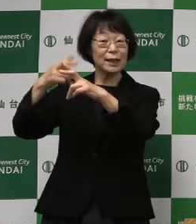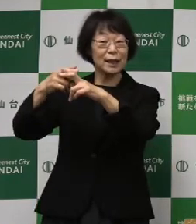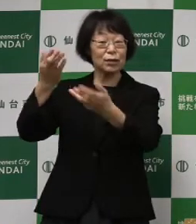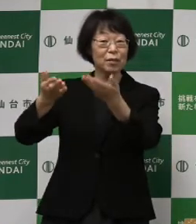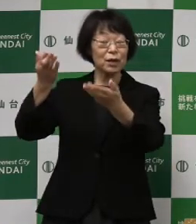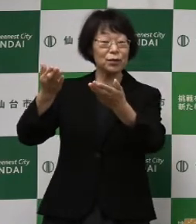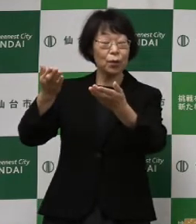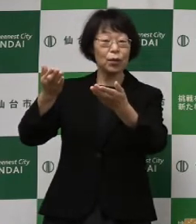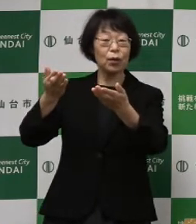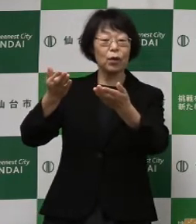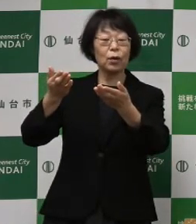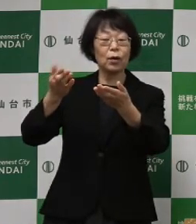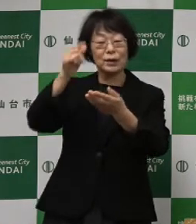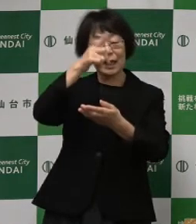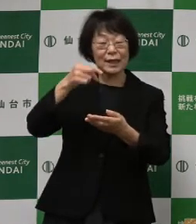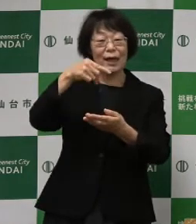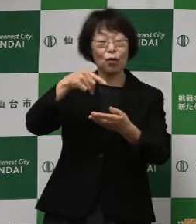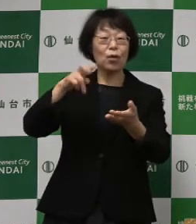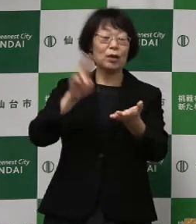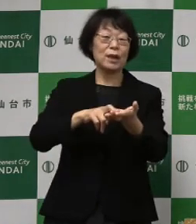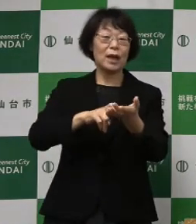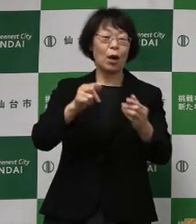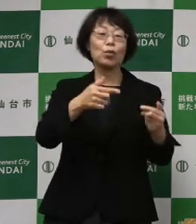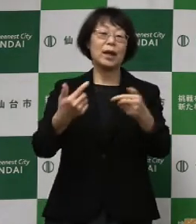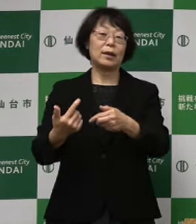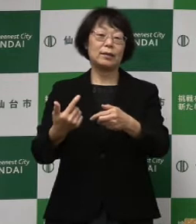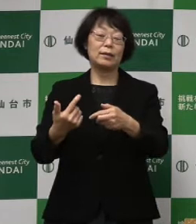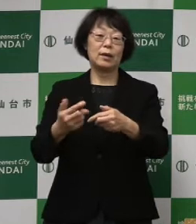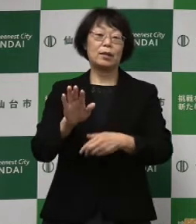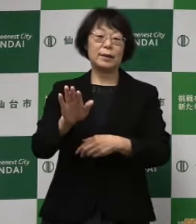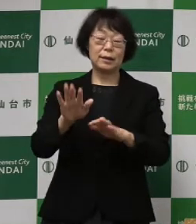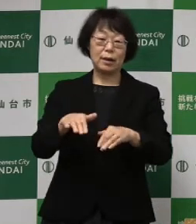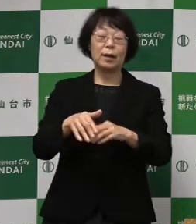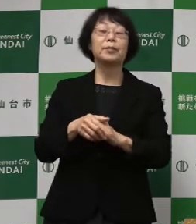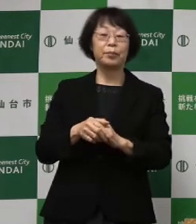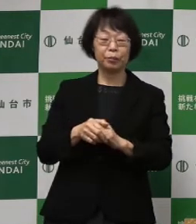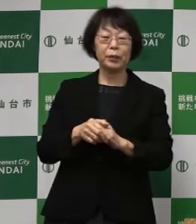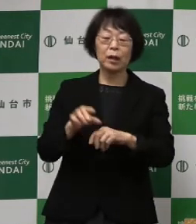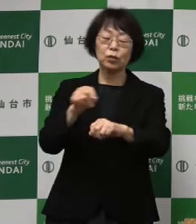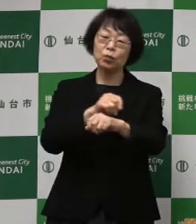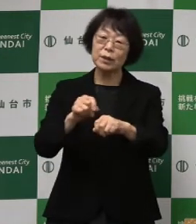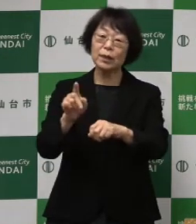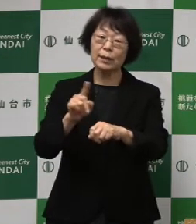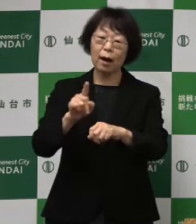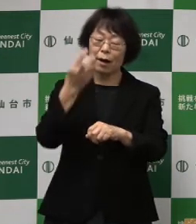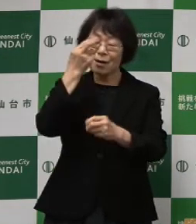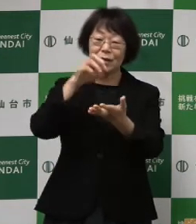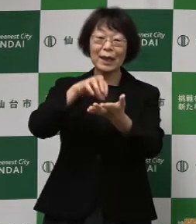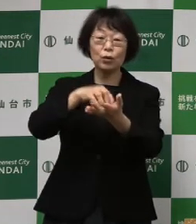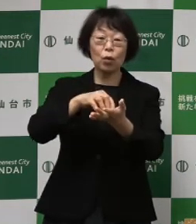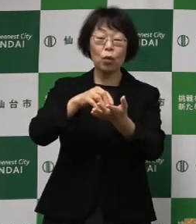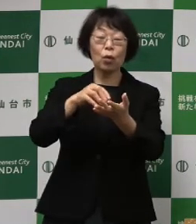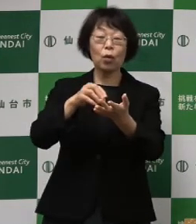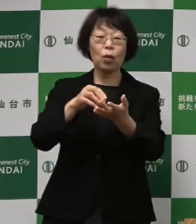見ても選挙区の確定がだいぶ遅れているっていうのもありましたから、 あの特別何かこう検証作業、今